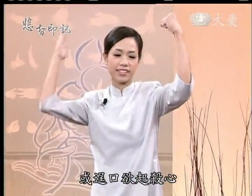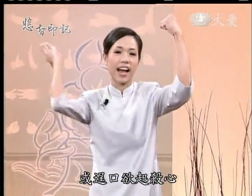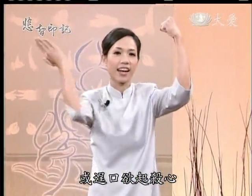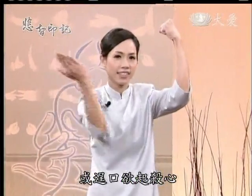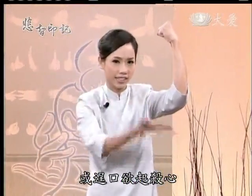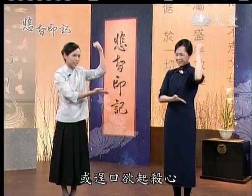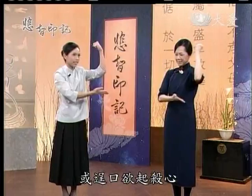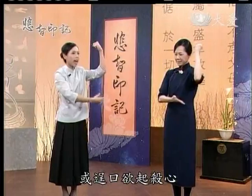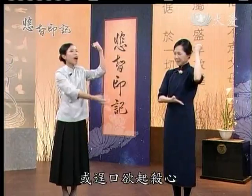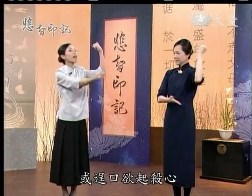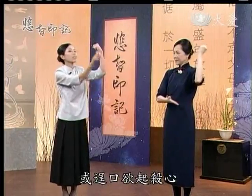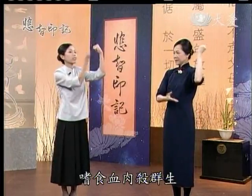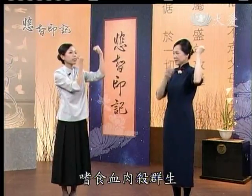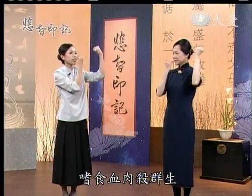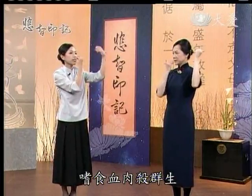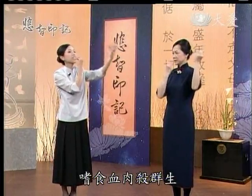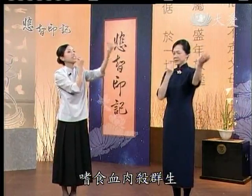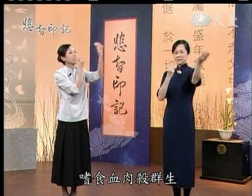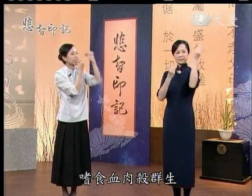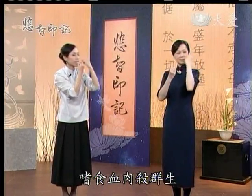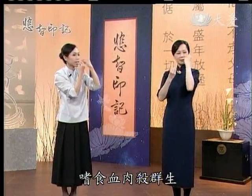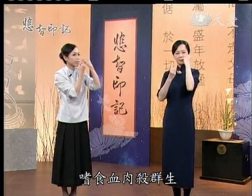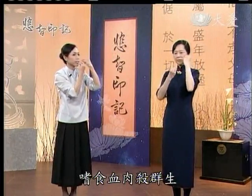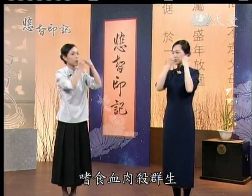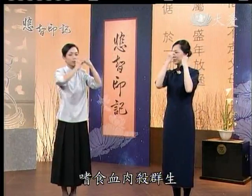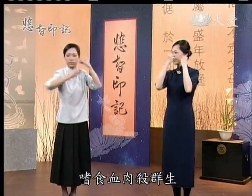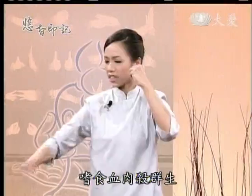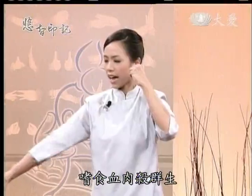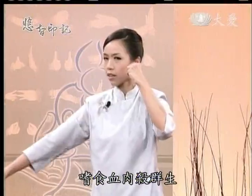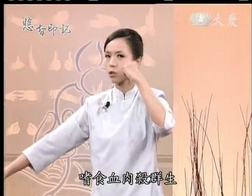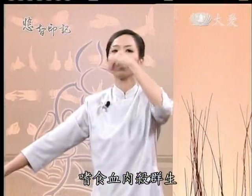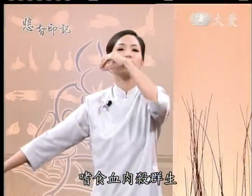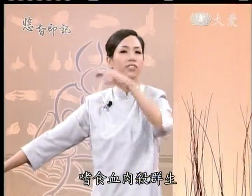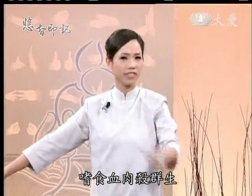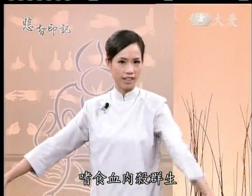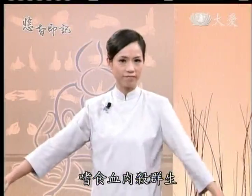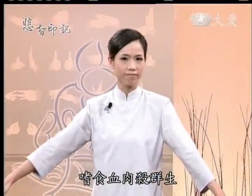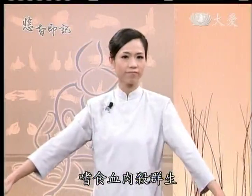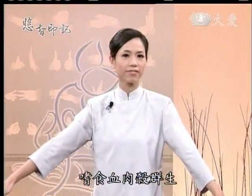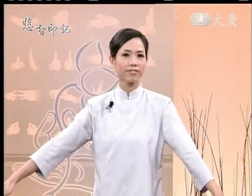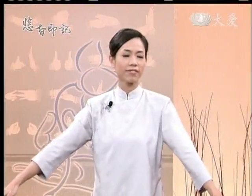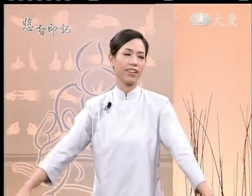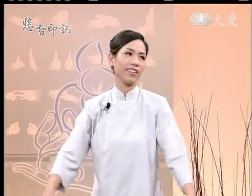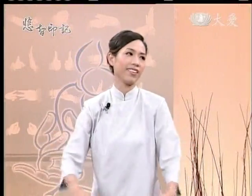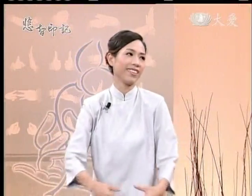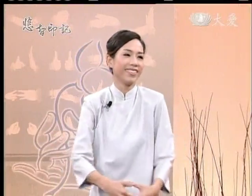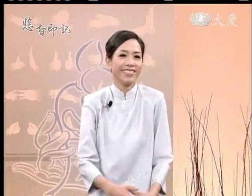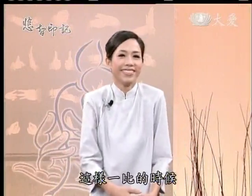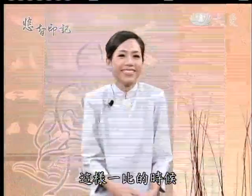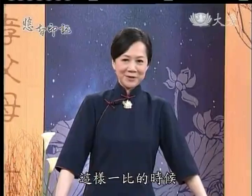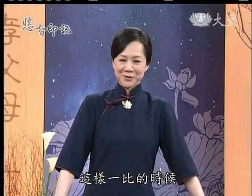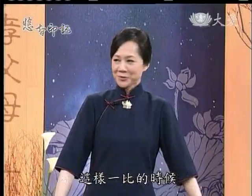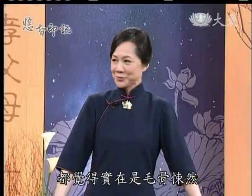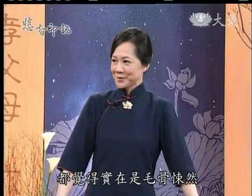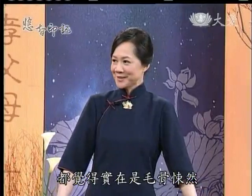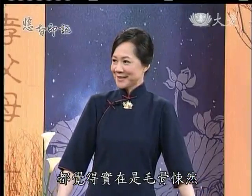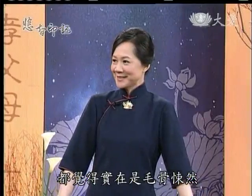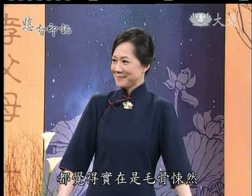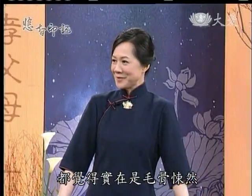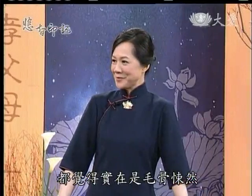杀心，事实血肉杀群生。 哦，这样一比的时候都觉得实在是毛